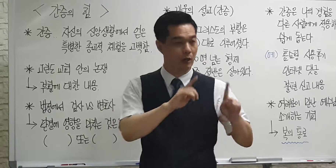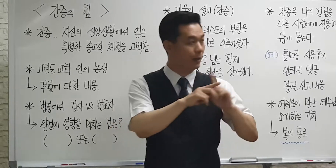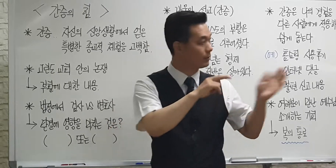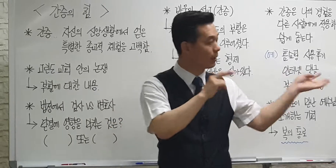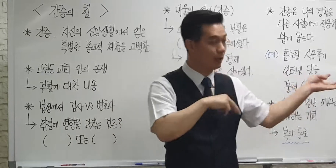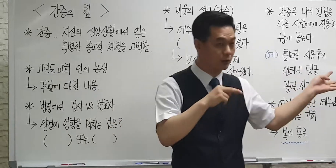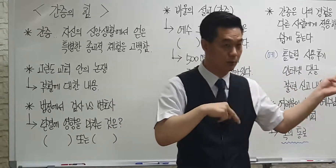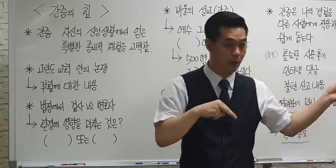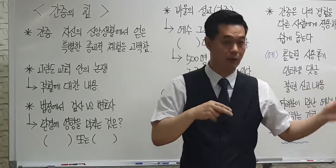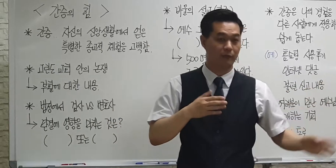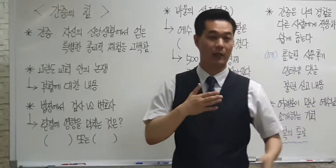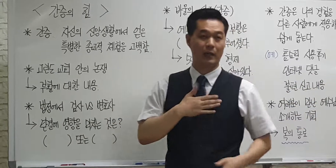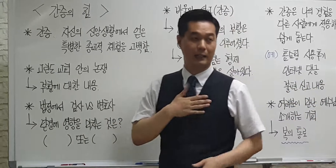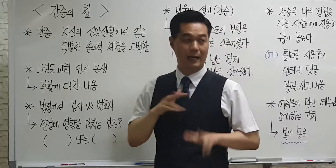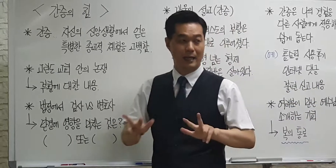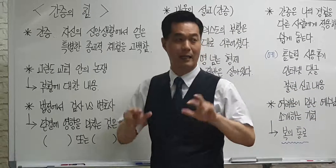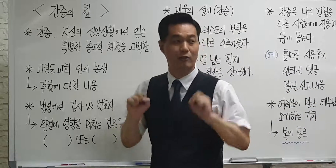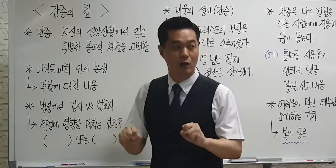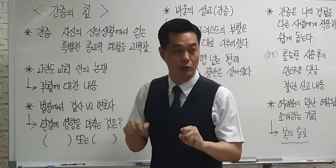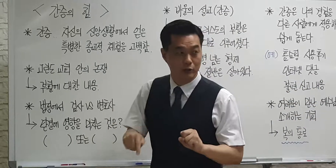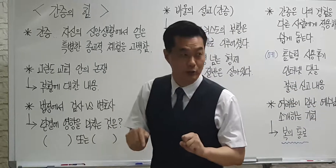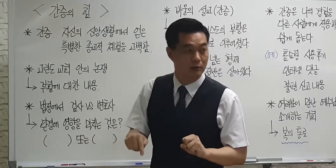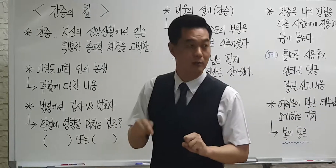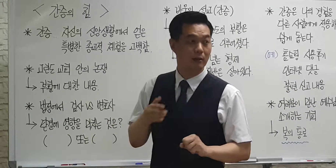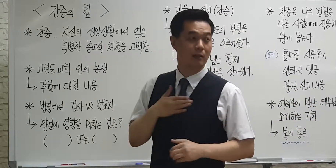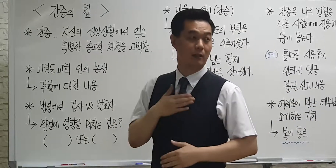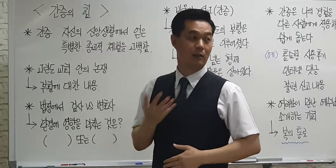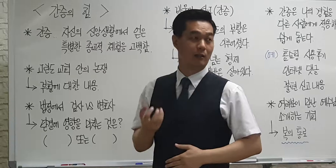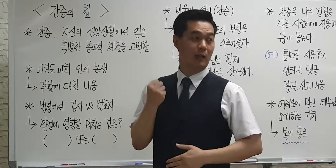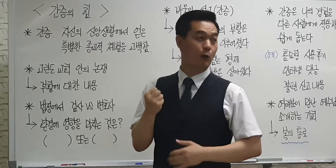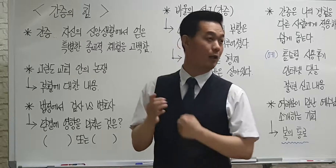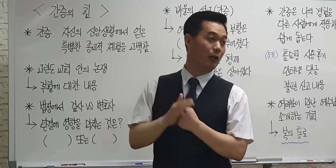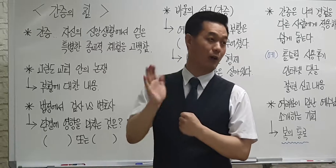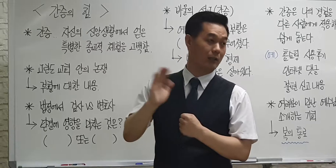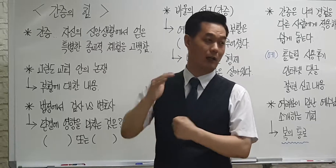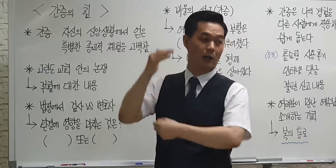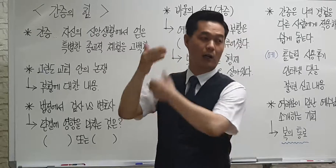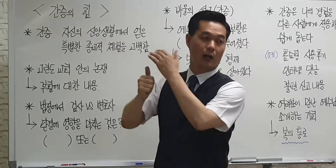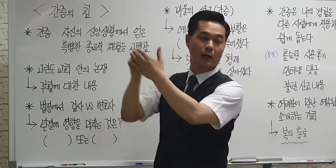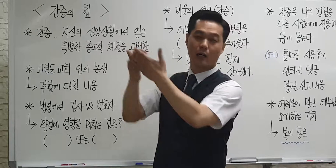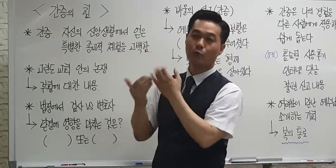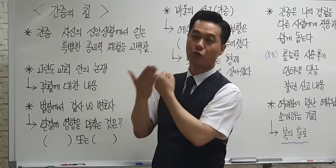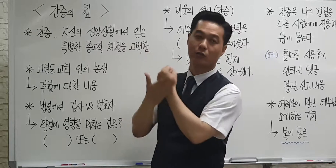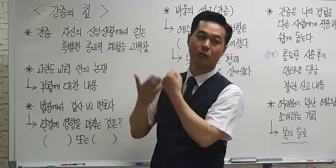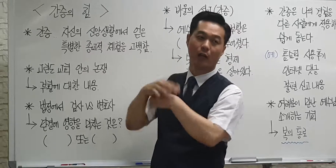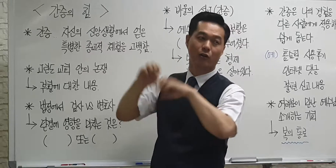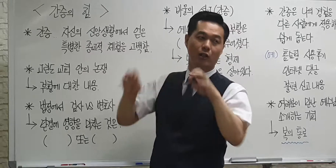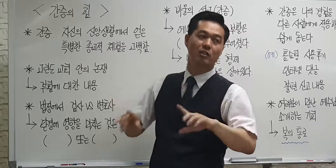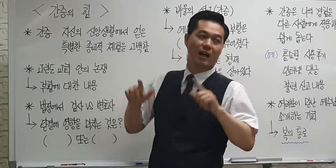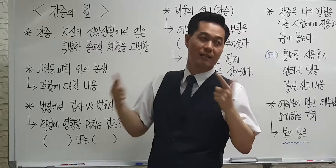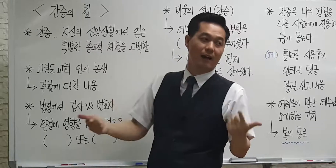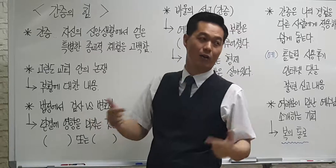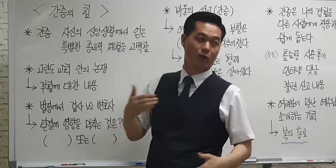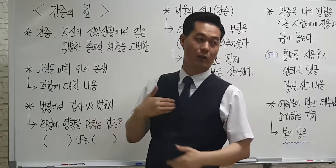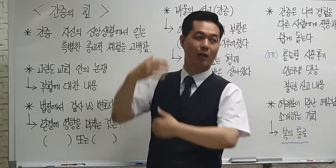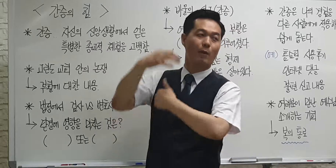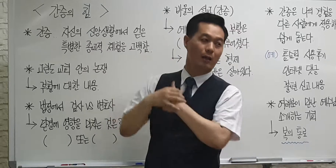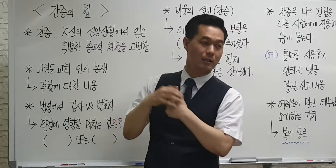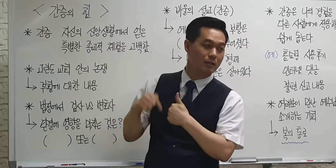말씀 아까 읽었지만 나의 나된 것은 나로 인해서가 아니라 하나님 주신 은혜가 헛되지 아니하여 내게 맡기신 그